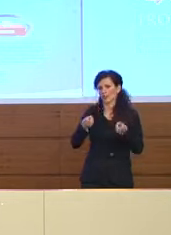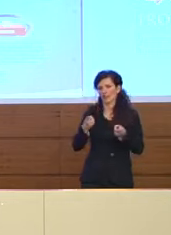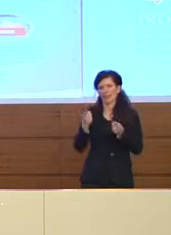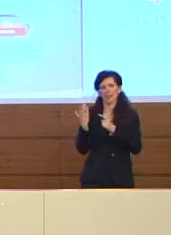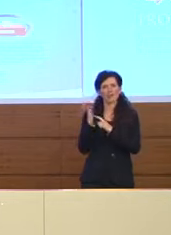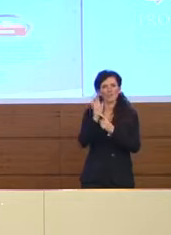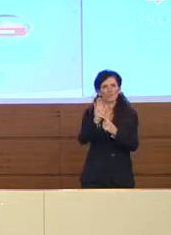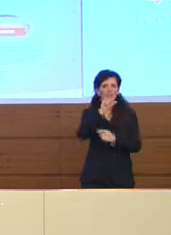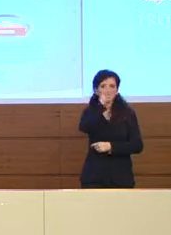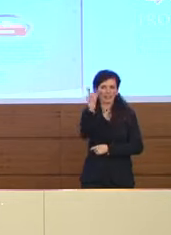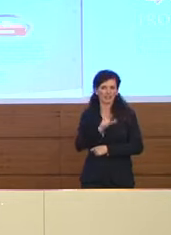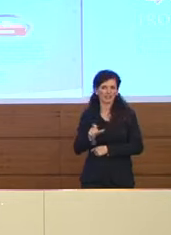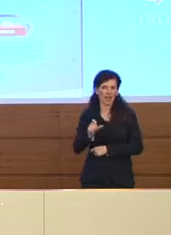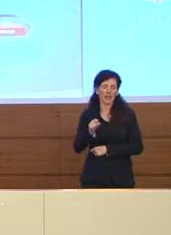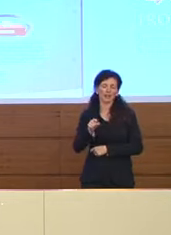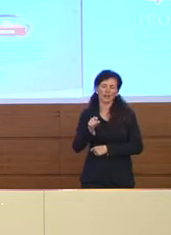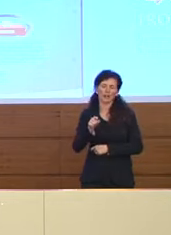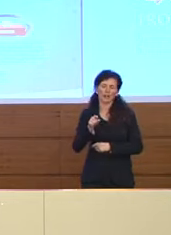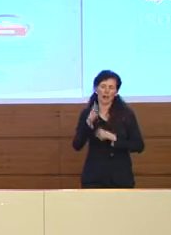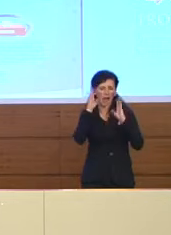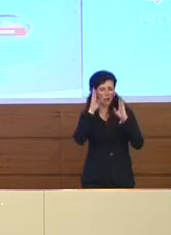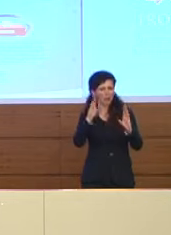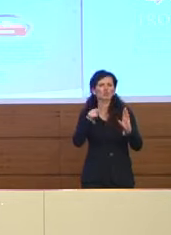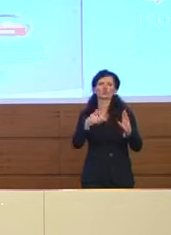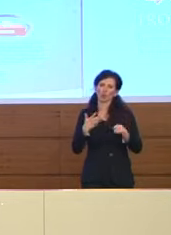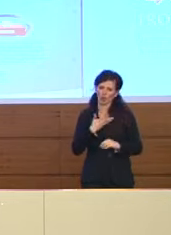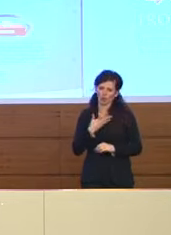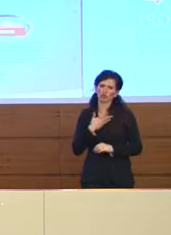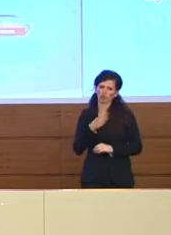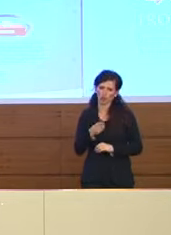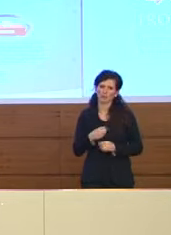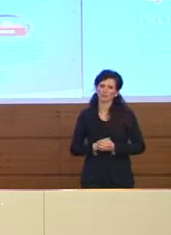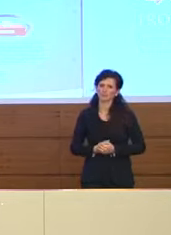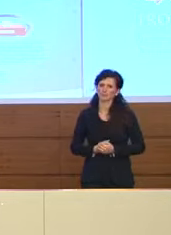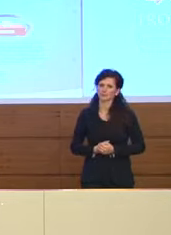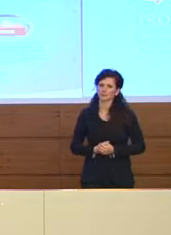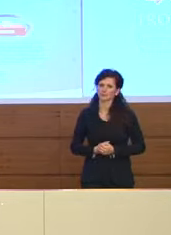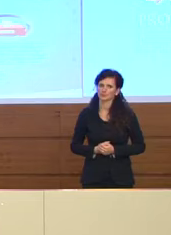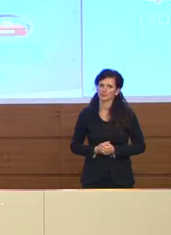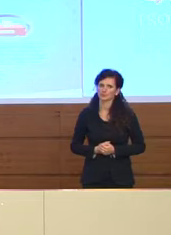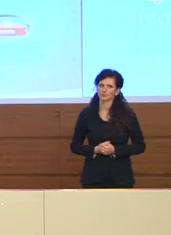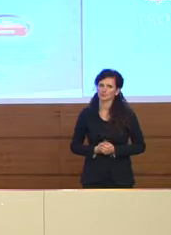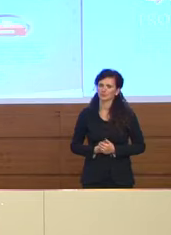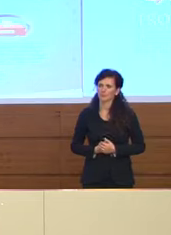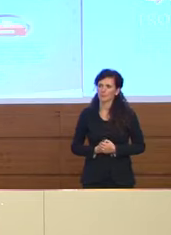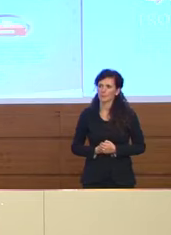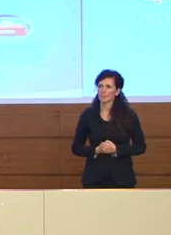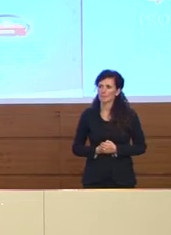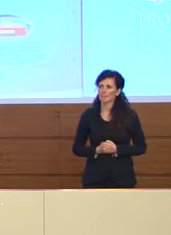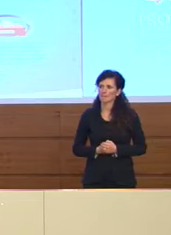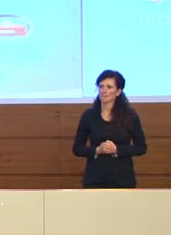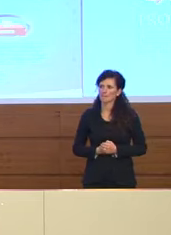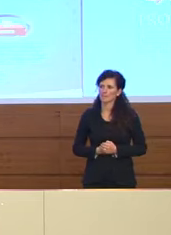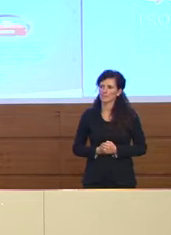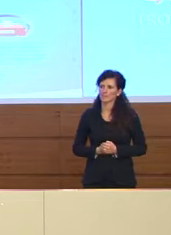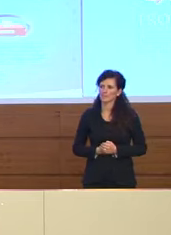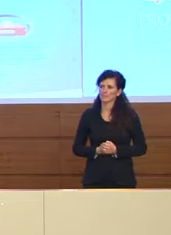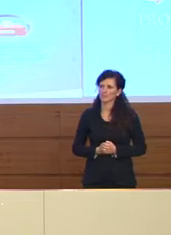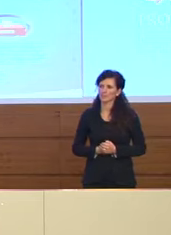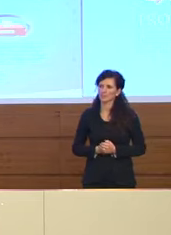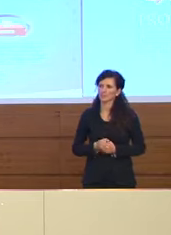questa attenzione sia pagata non sfuggo però quello che lei ha iniziato